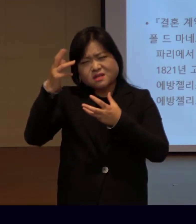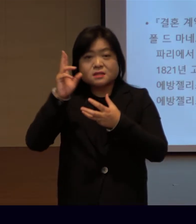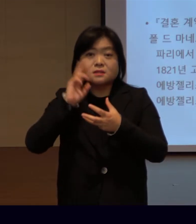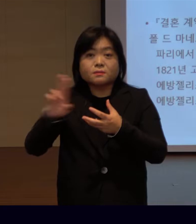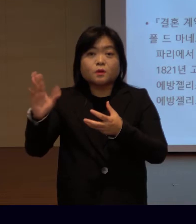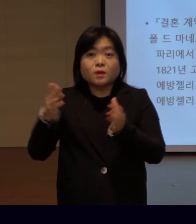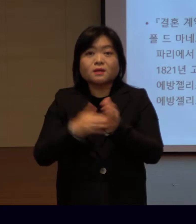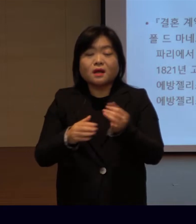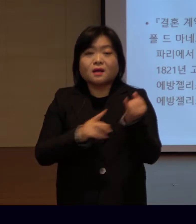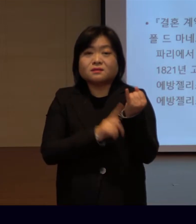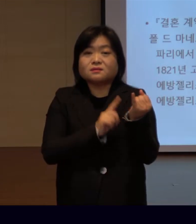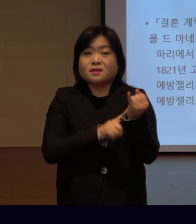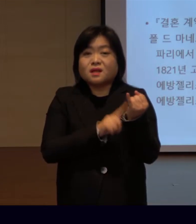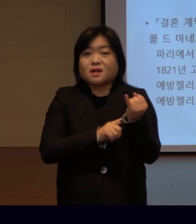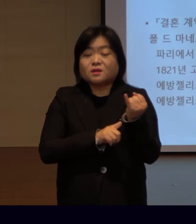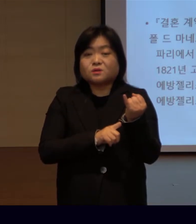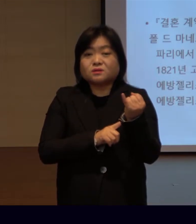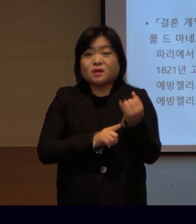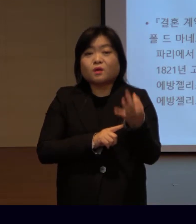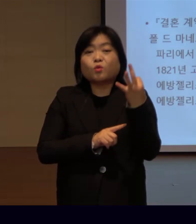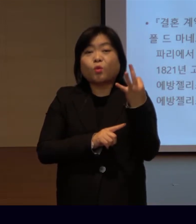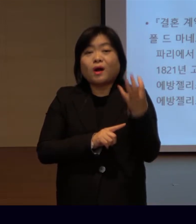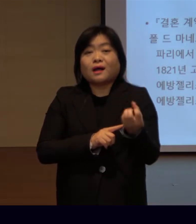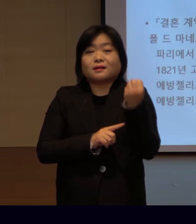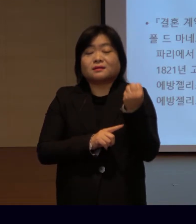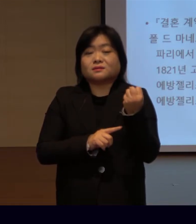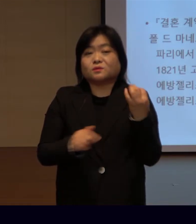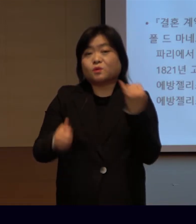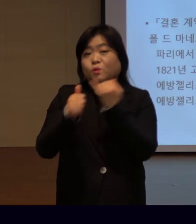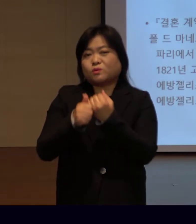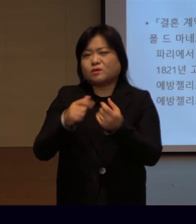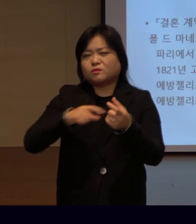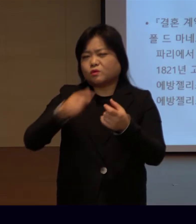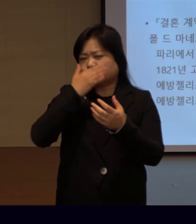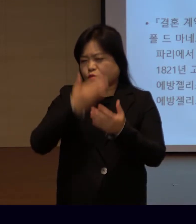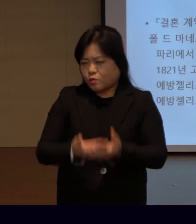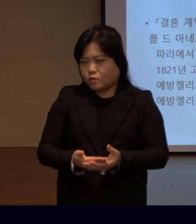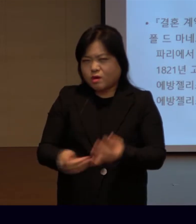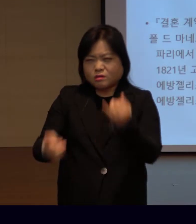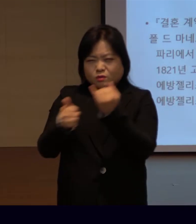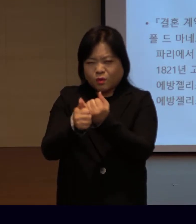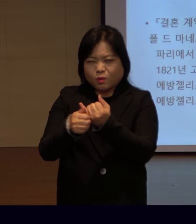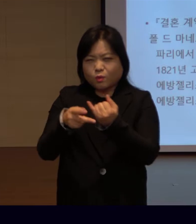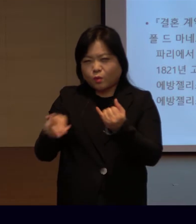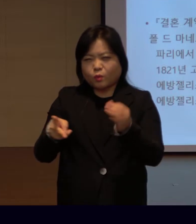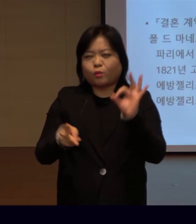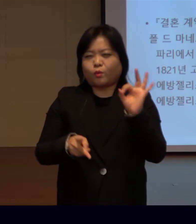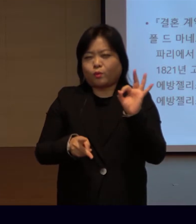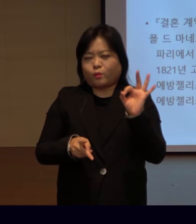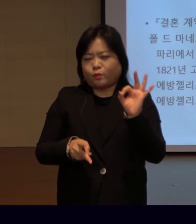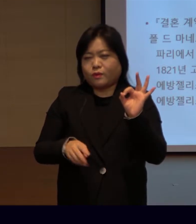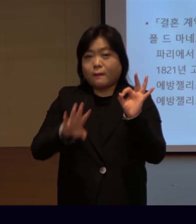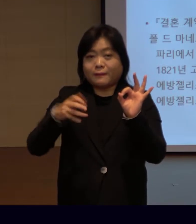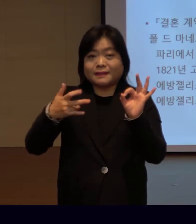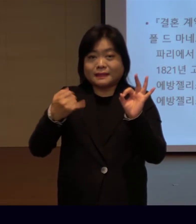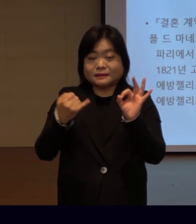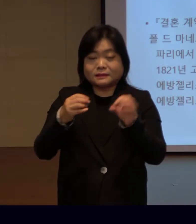지참금은 굉장히 더 중요한 요소로 작용을 했습니다. 결혼은 돈입니다. 뭐 적어도 발자크